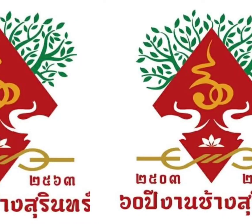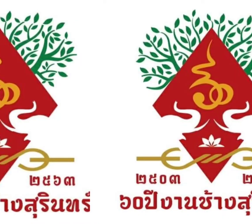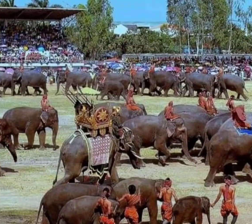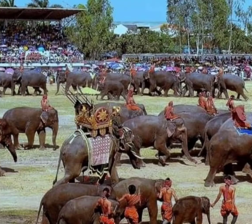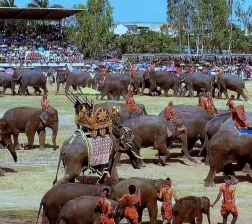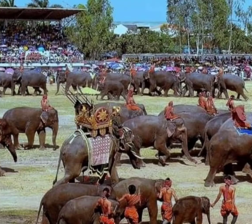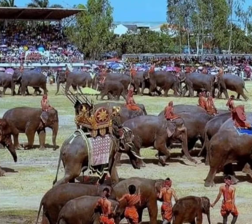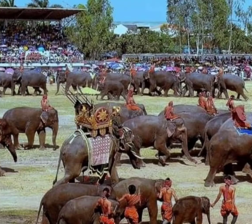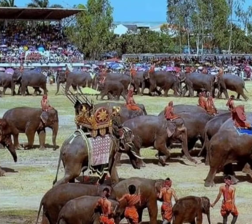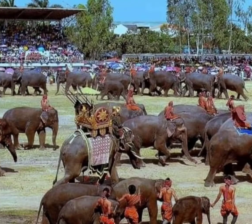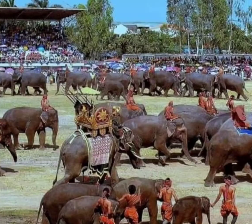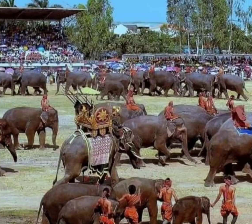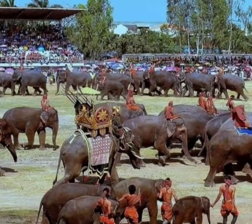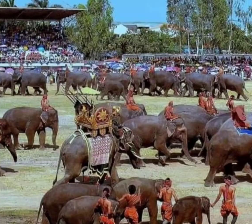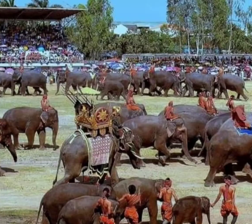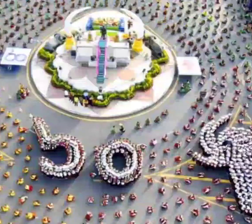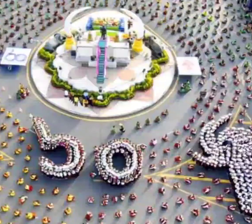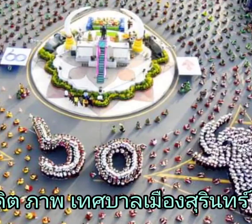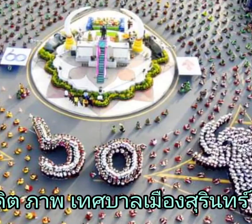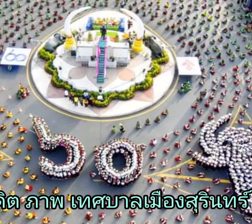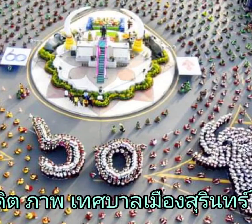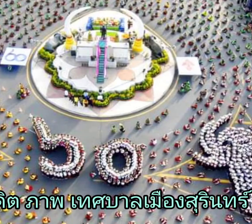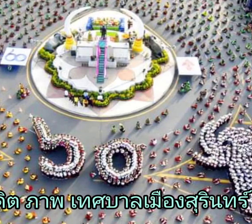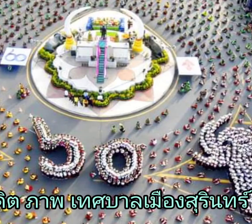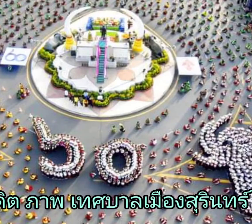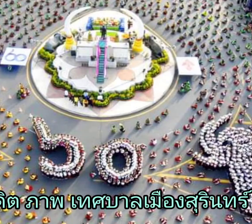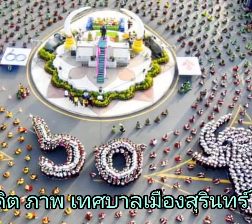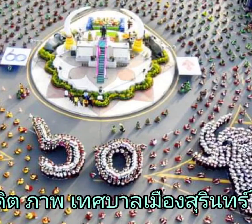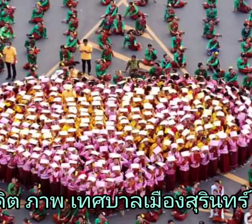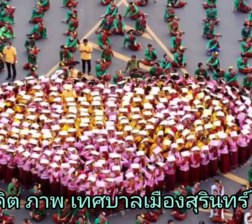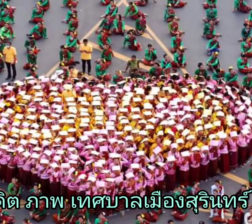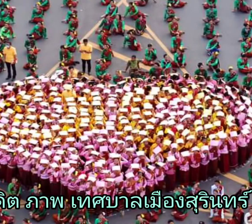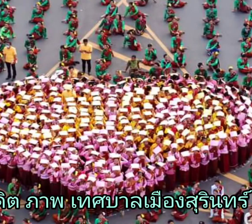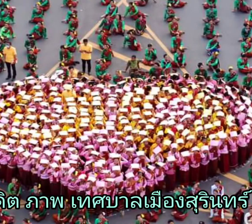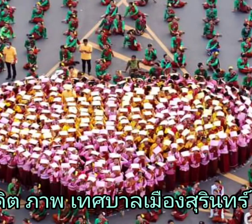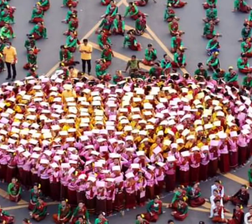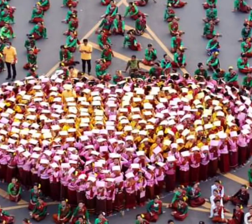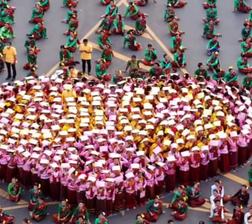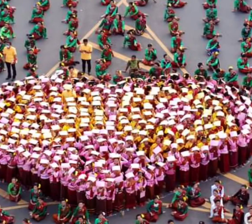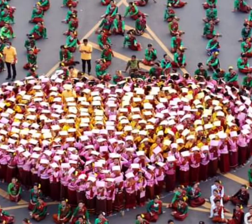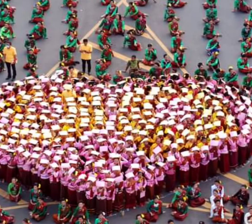ศษในวาระครบ60ปีมหัศจรรย์งานช้างสุรินทร์ในภาษามือสำหรับผู้